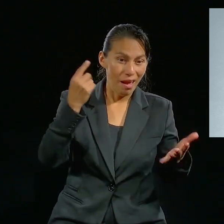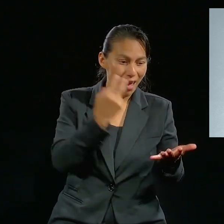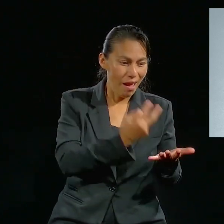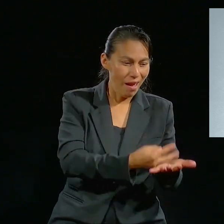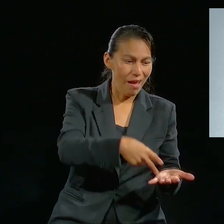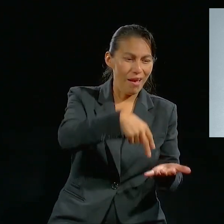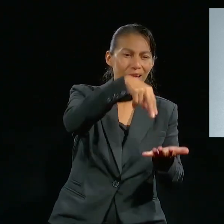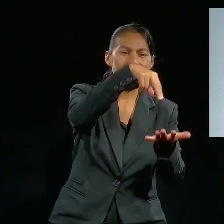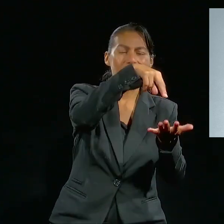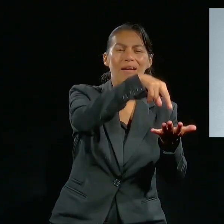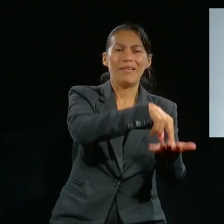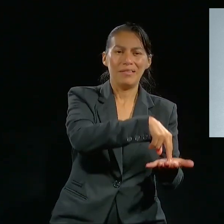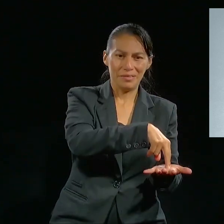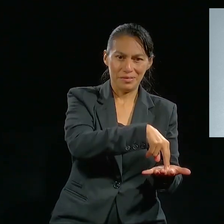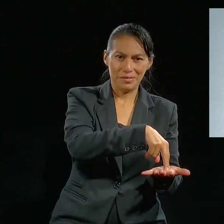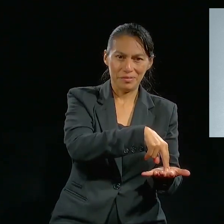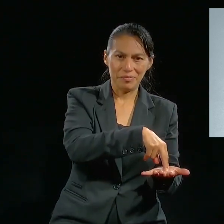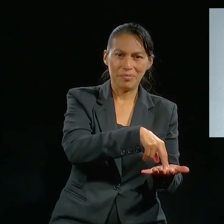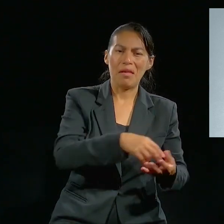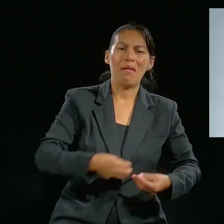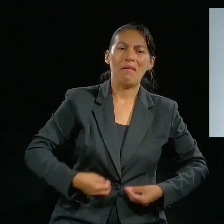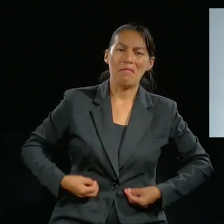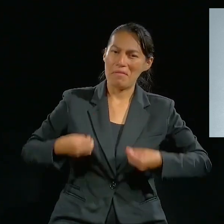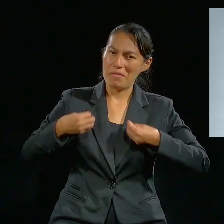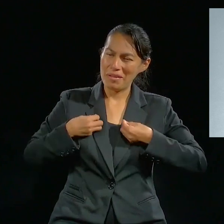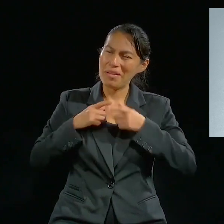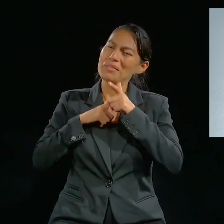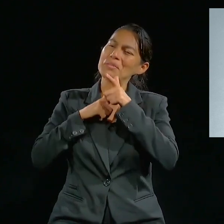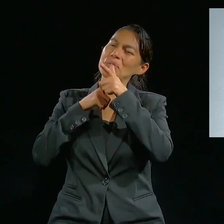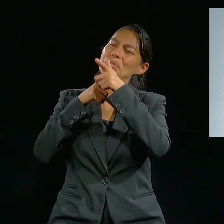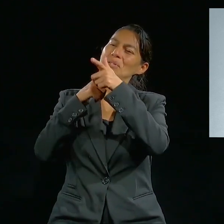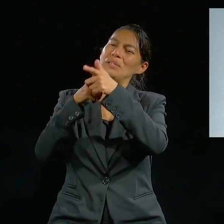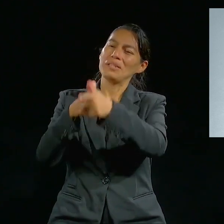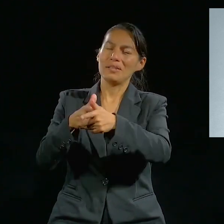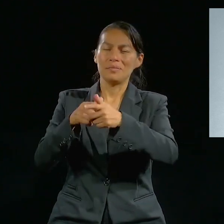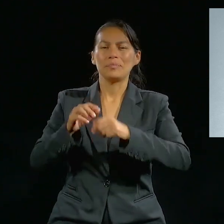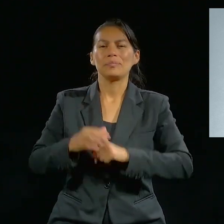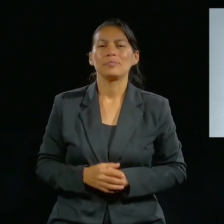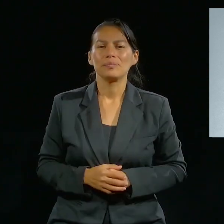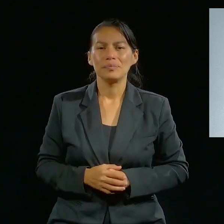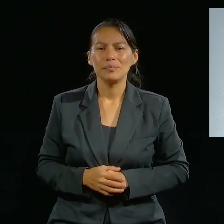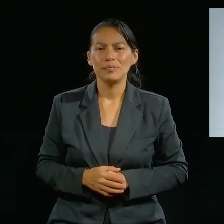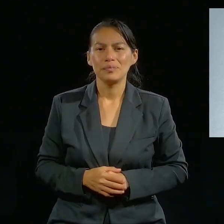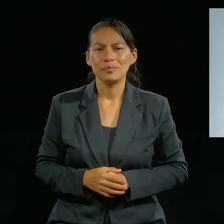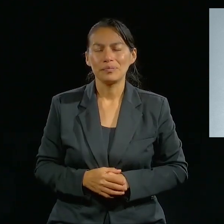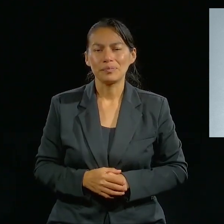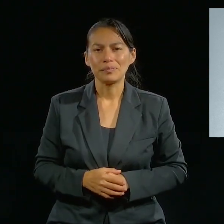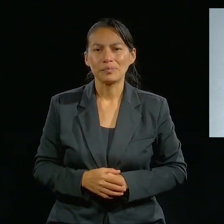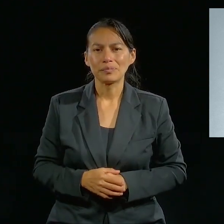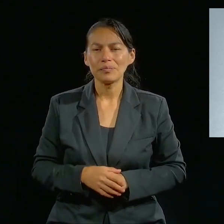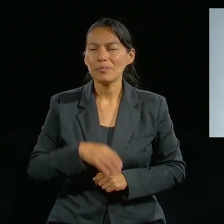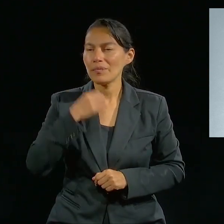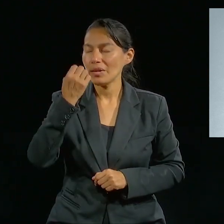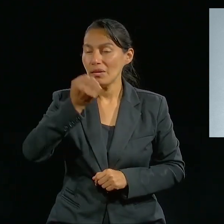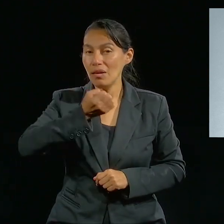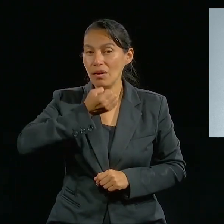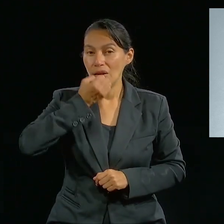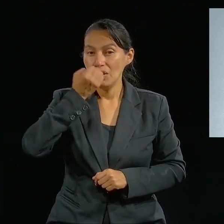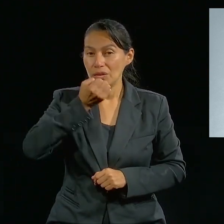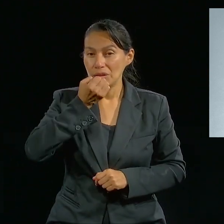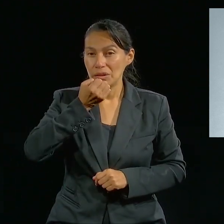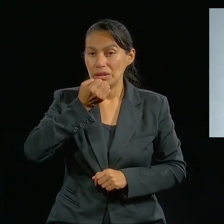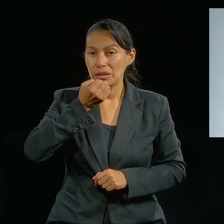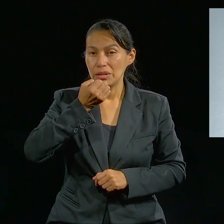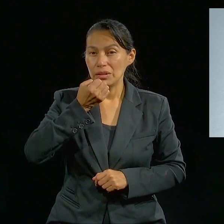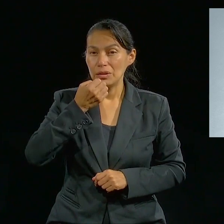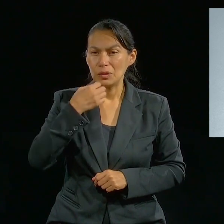venga, entonces continuará la vida y las oraciones que